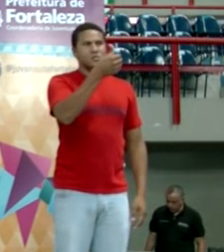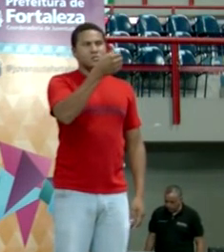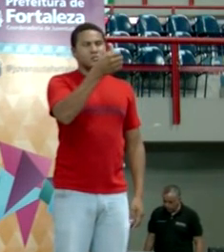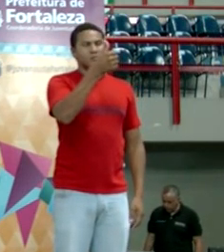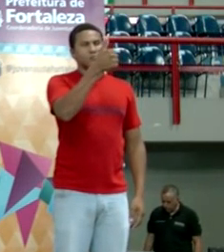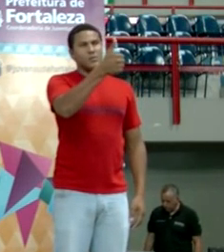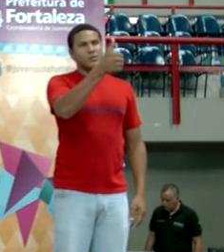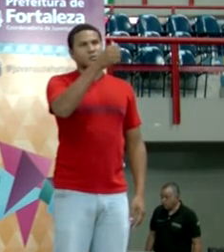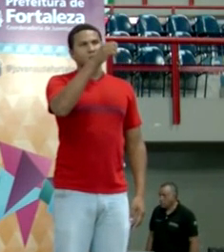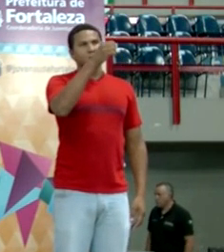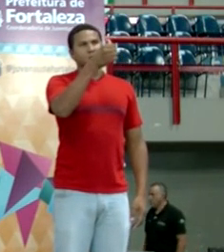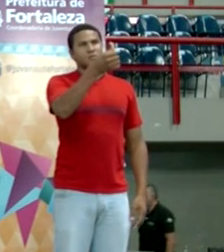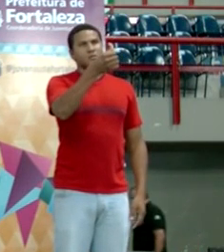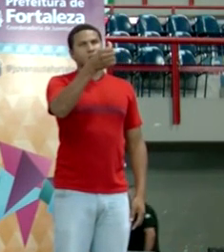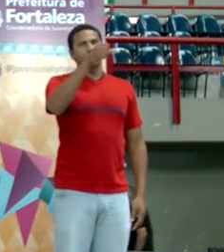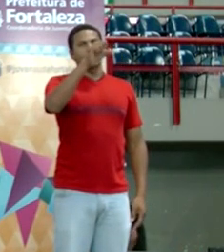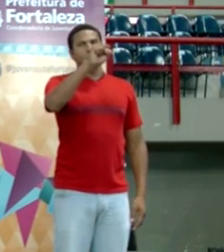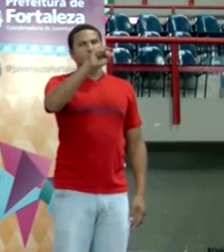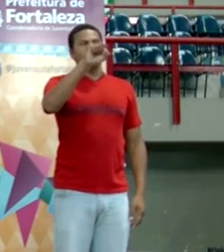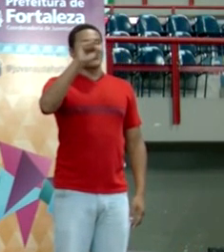1688.